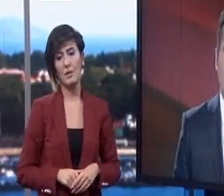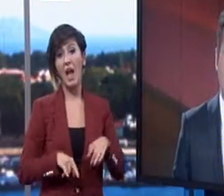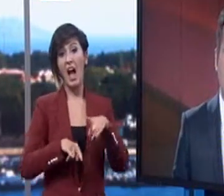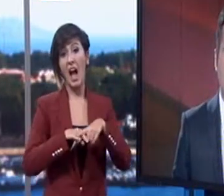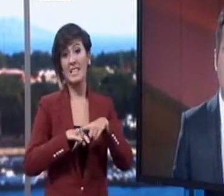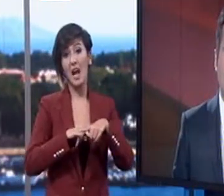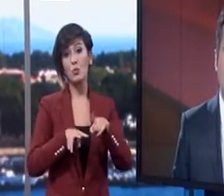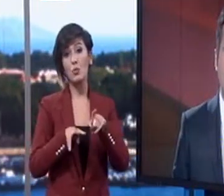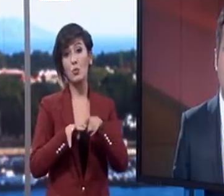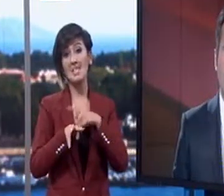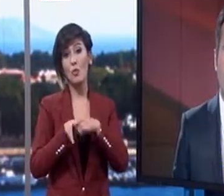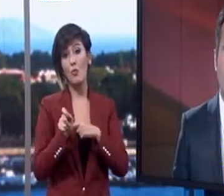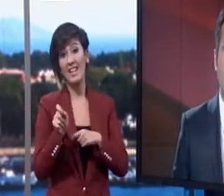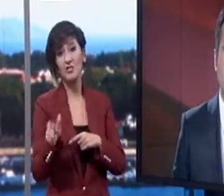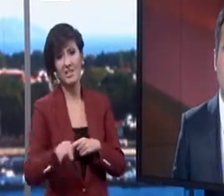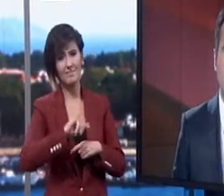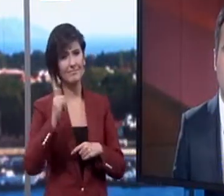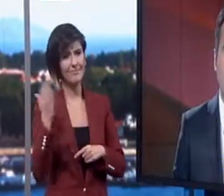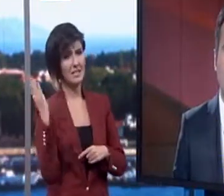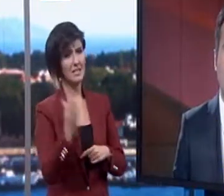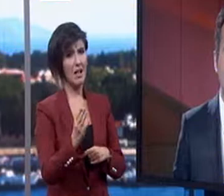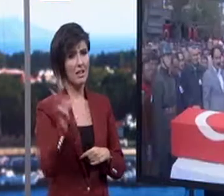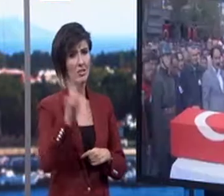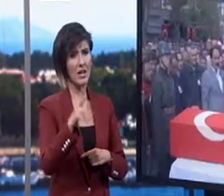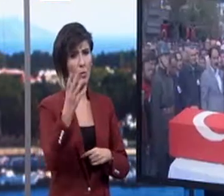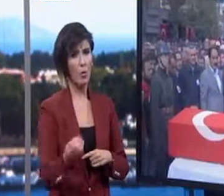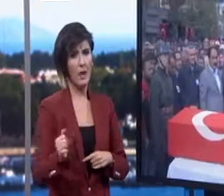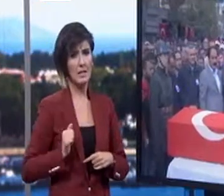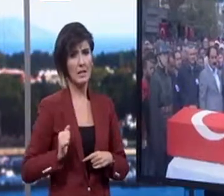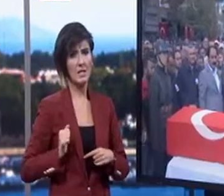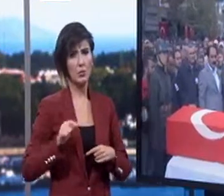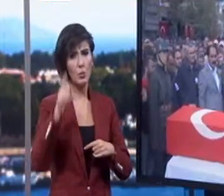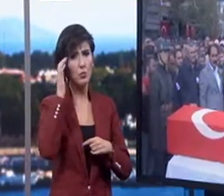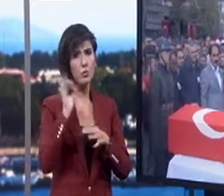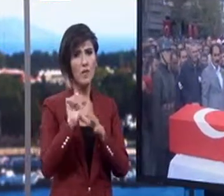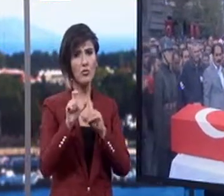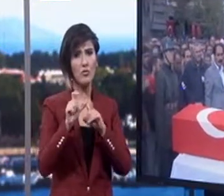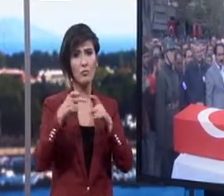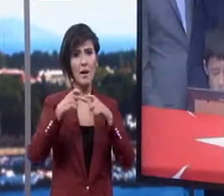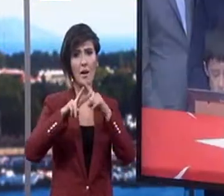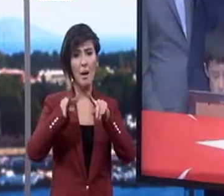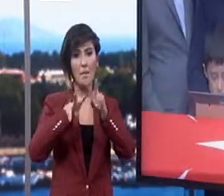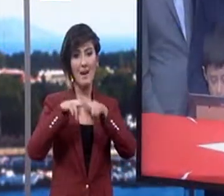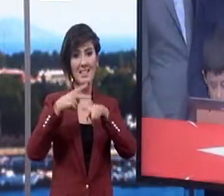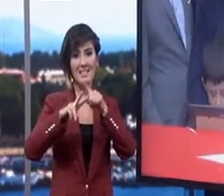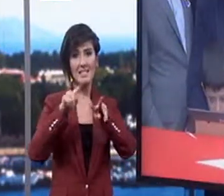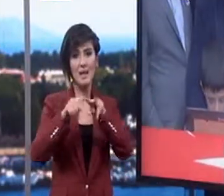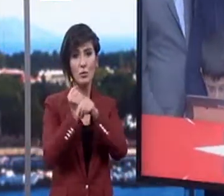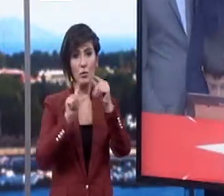Hakkari'nin Yüksekova ilçesindeki hain saldırıda şehit olan askerlerden jandarma uzman çavuş Ramazan Gülle ile Er Ramazan